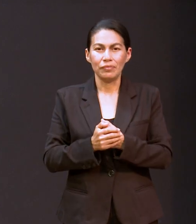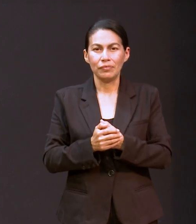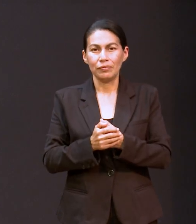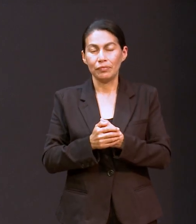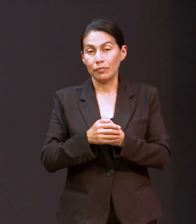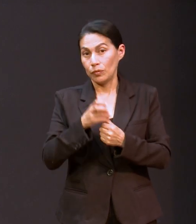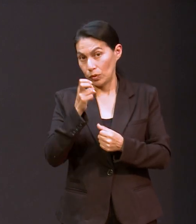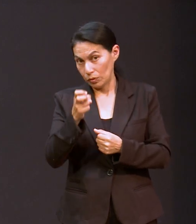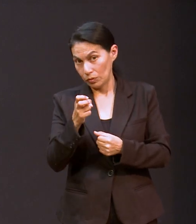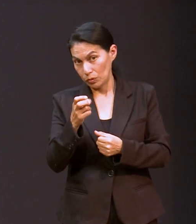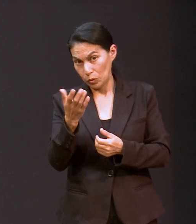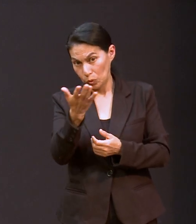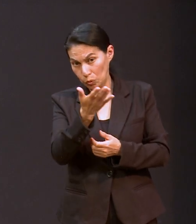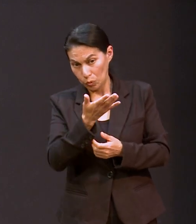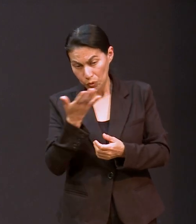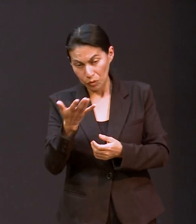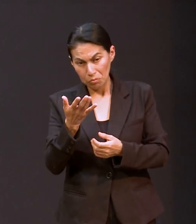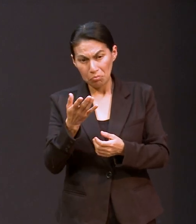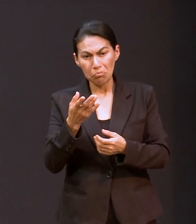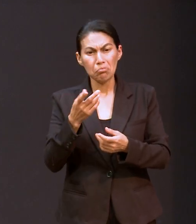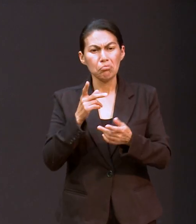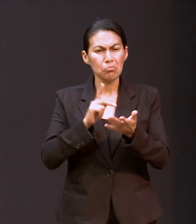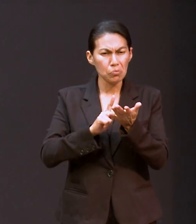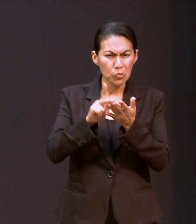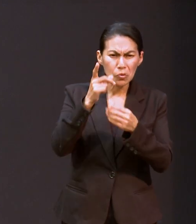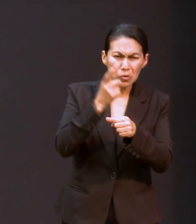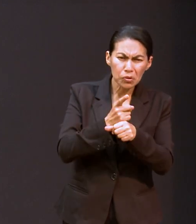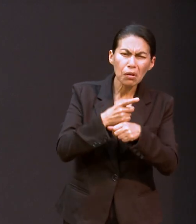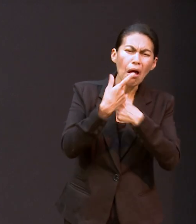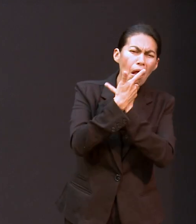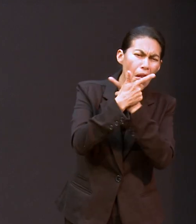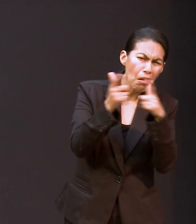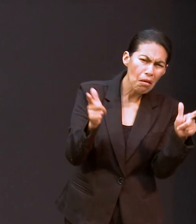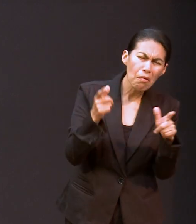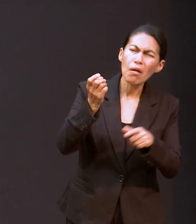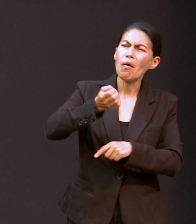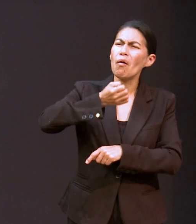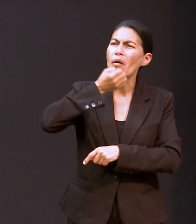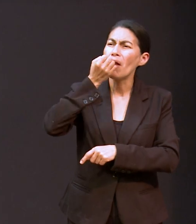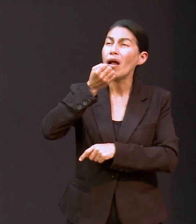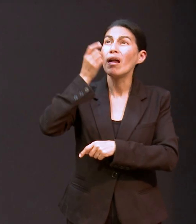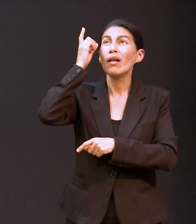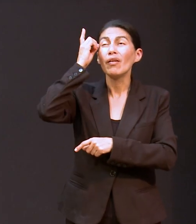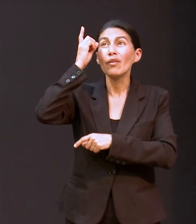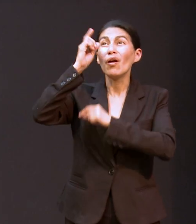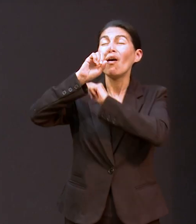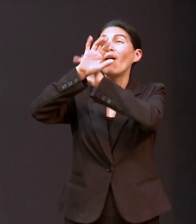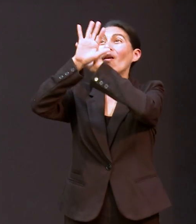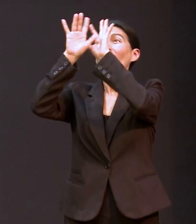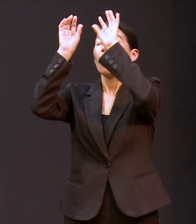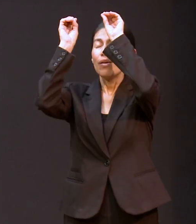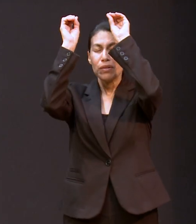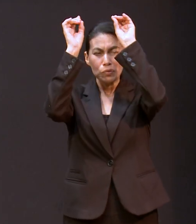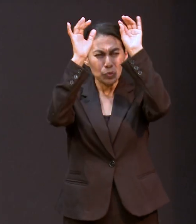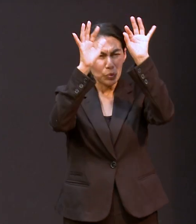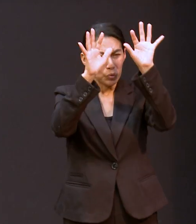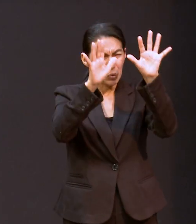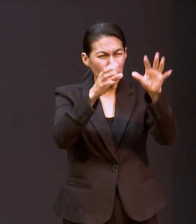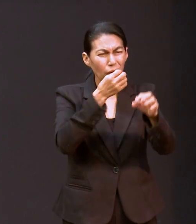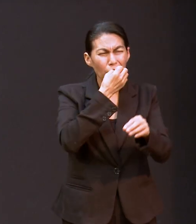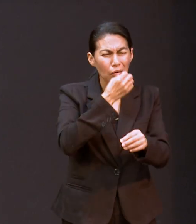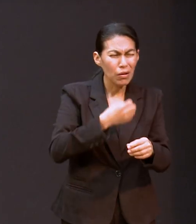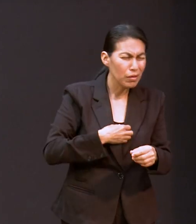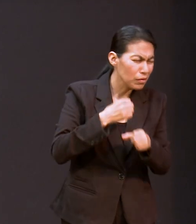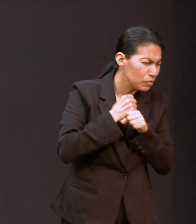porque todas ellas son voluntarias deseosas de que la gloria de Dios brille en